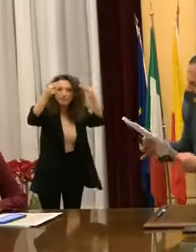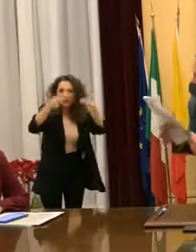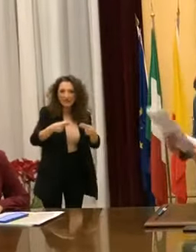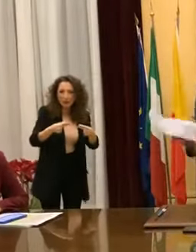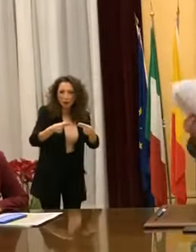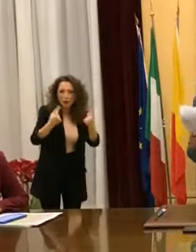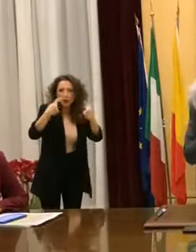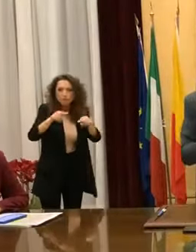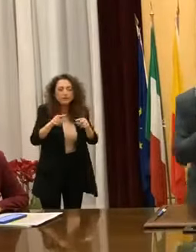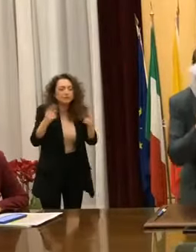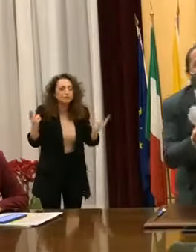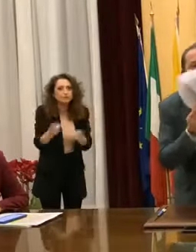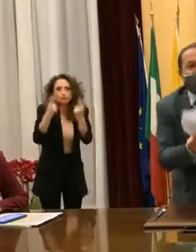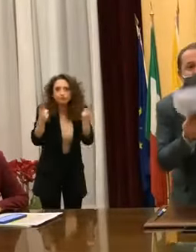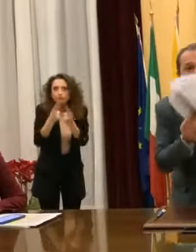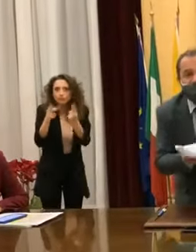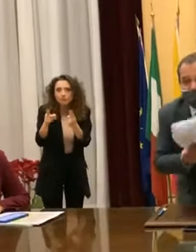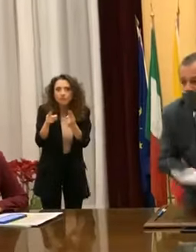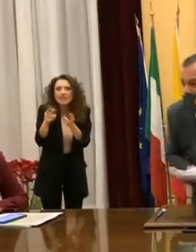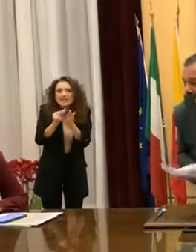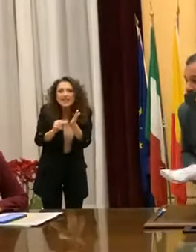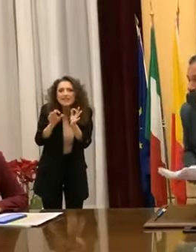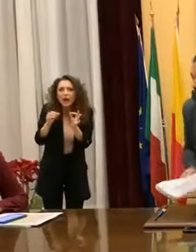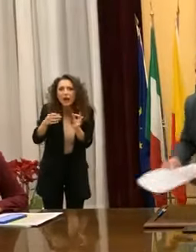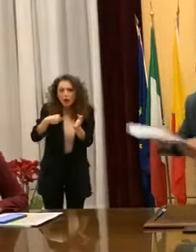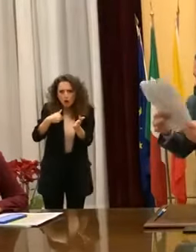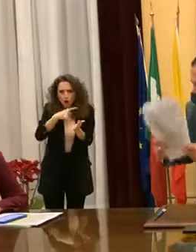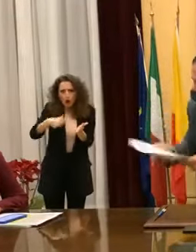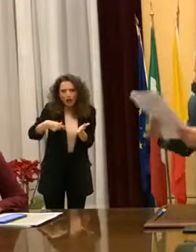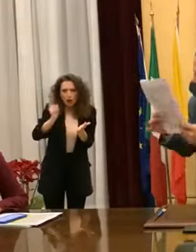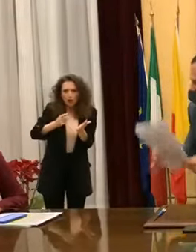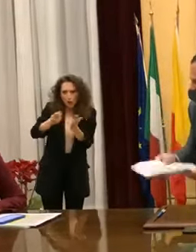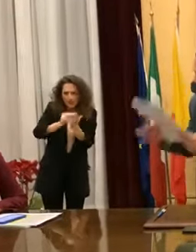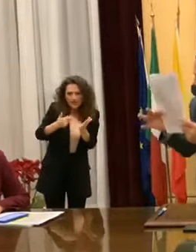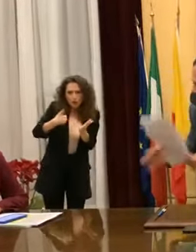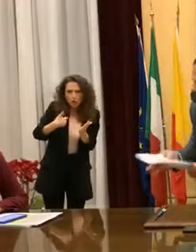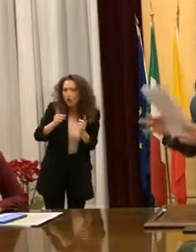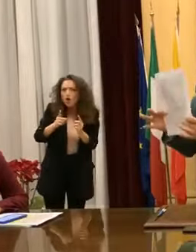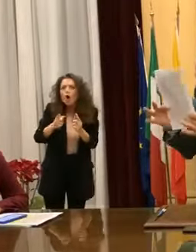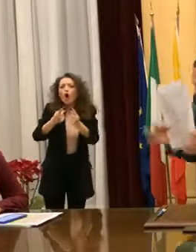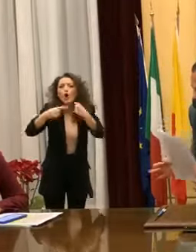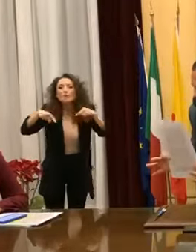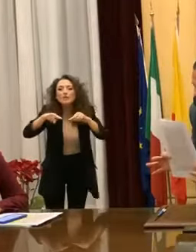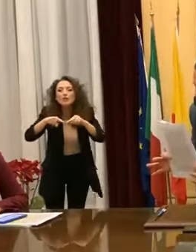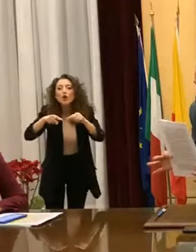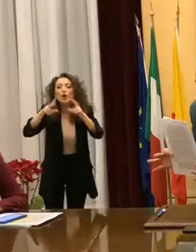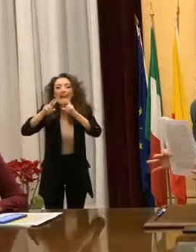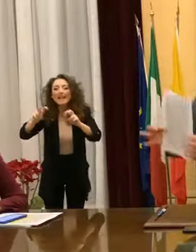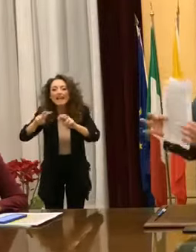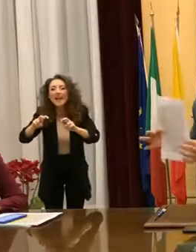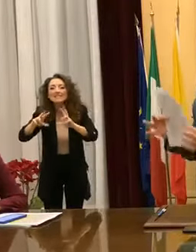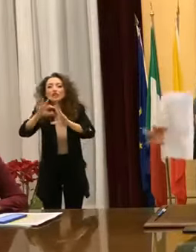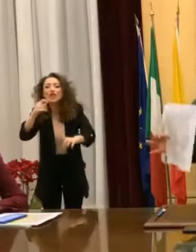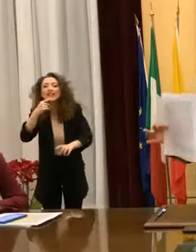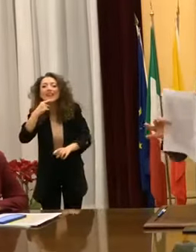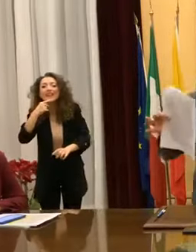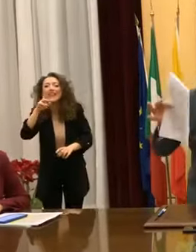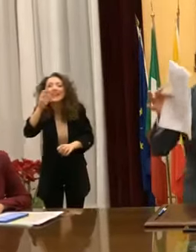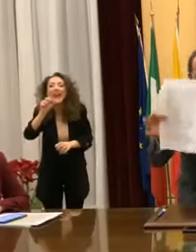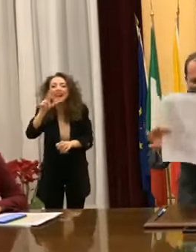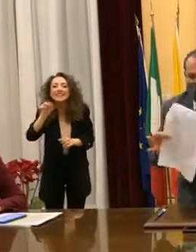per l'azienda. Questo scrive non Capello De Luca, la commissione d'inchiesta nominata da Razza. E lo scrive il 24